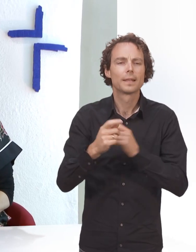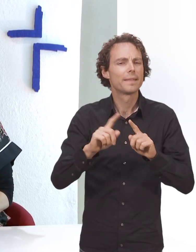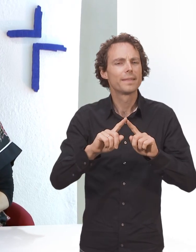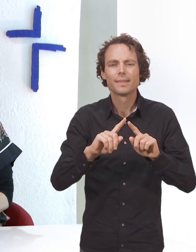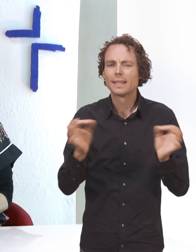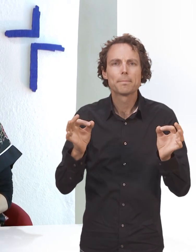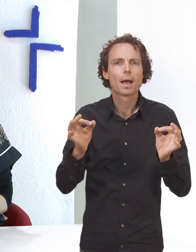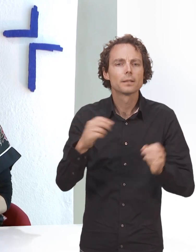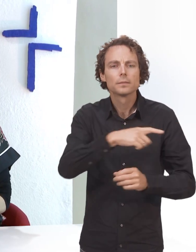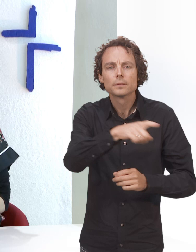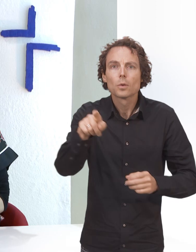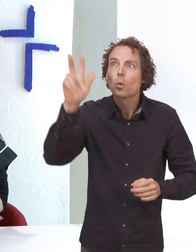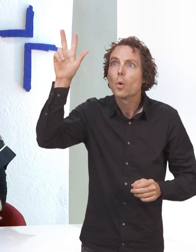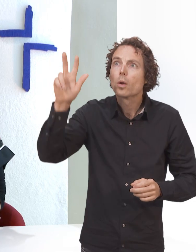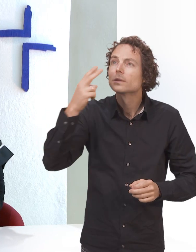Niemand hat Gott je gesehen.